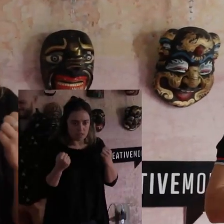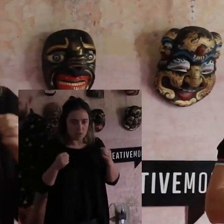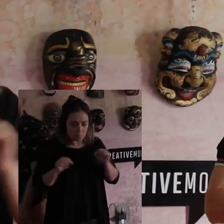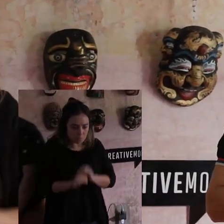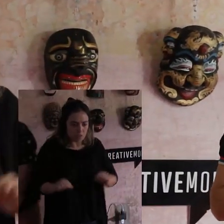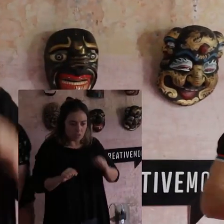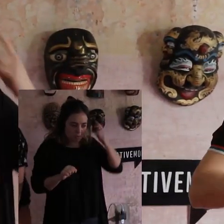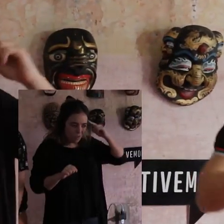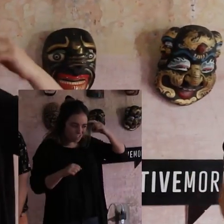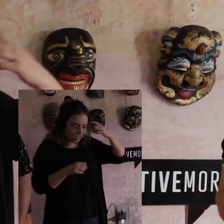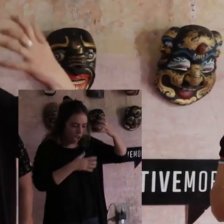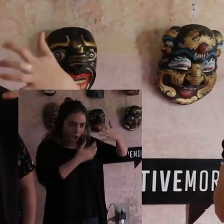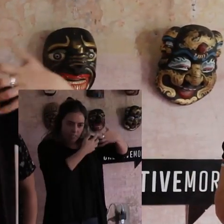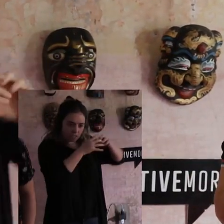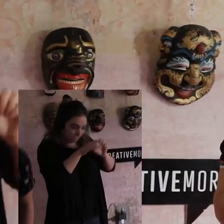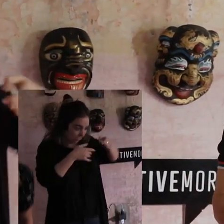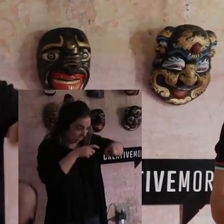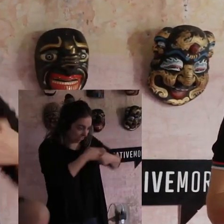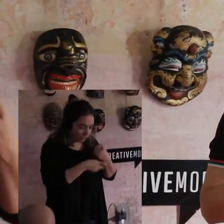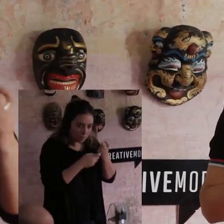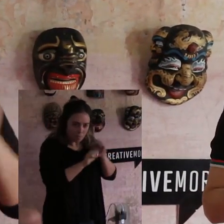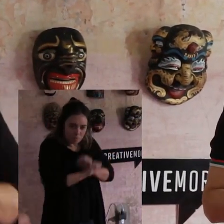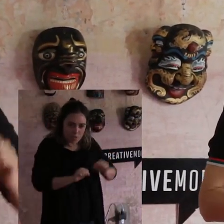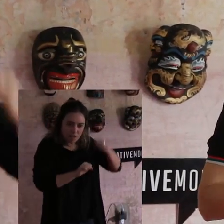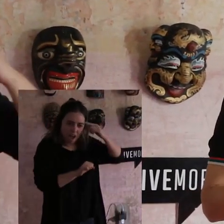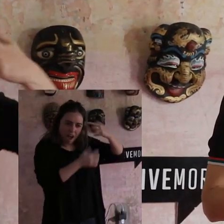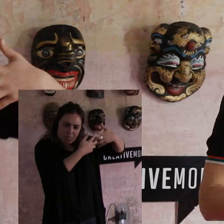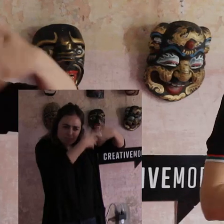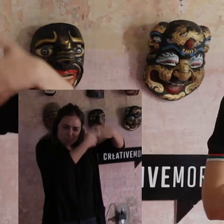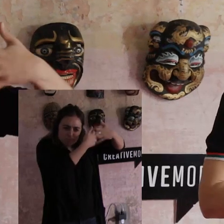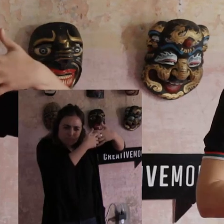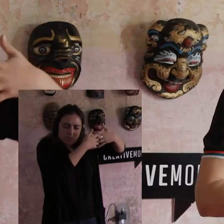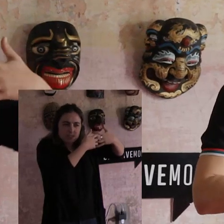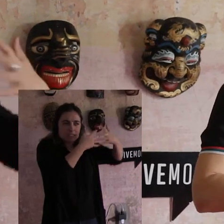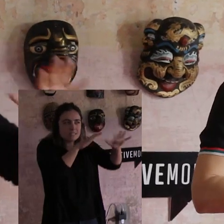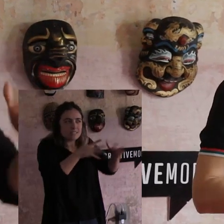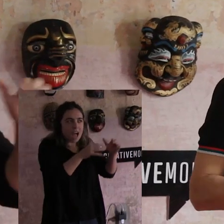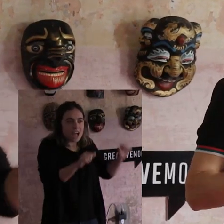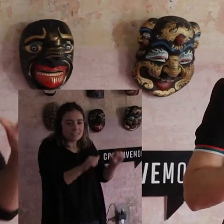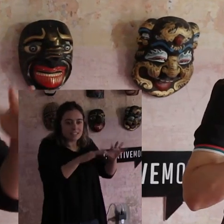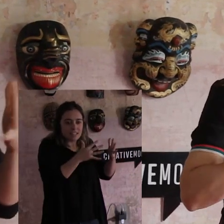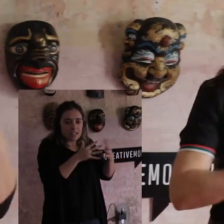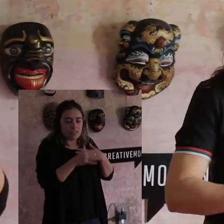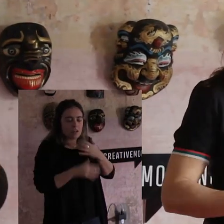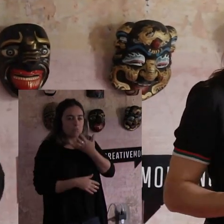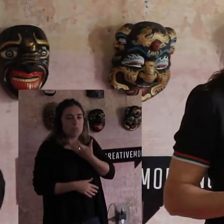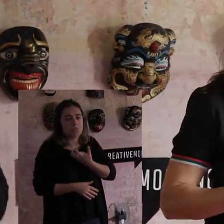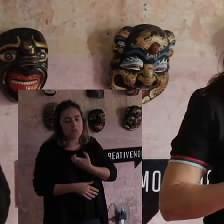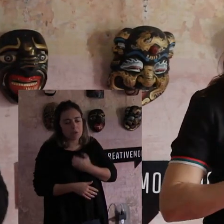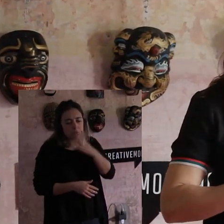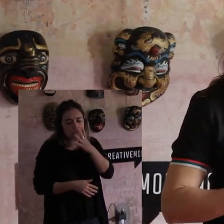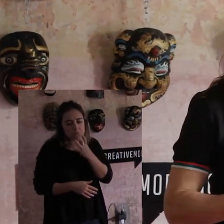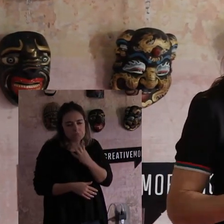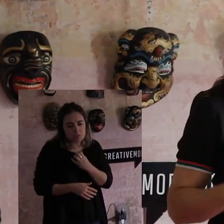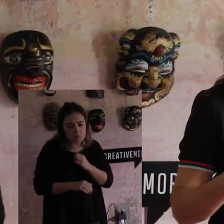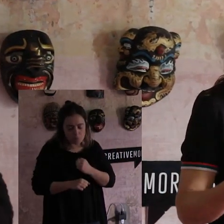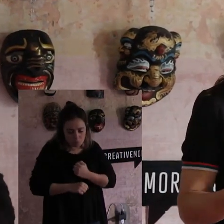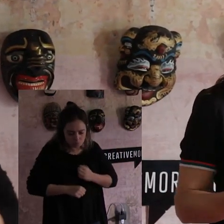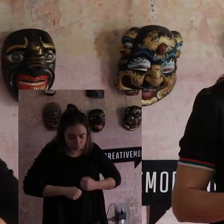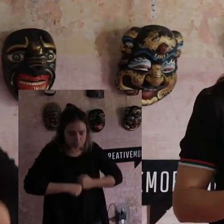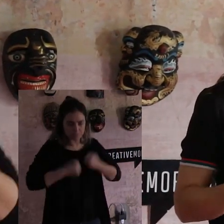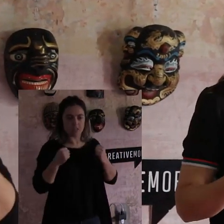los neurotransmisores, esos neurotransmisores te generan que salgas de la depresión, que tengas ganas de hacer